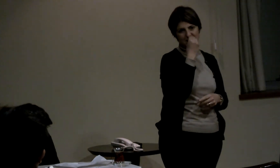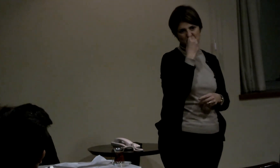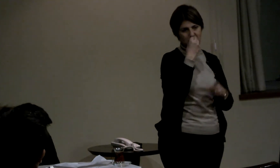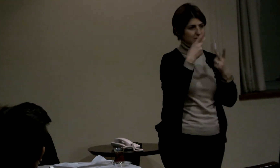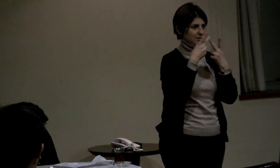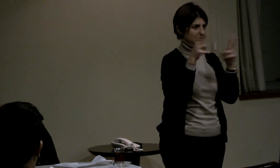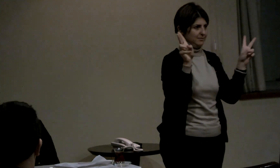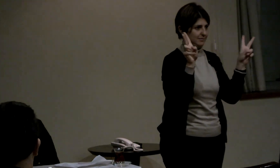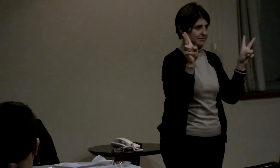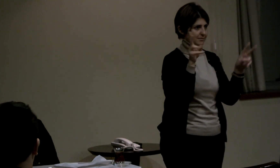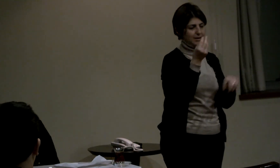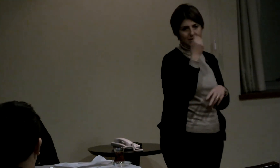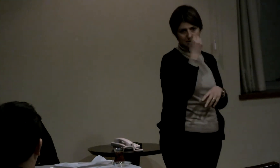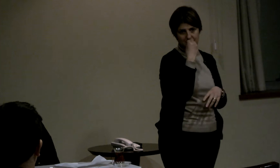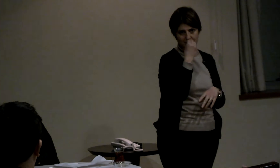açık.